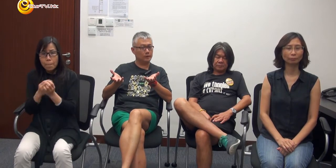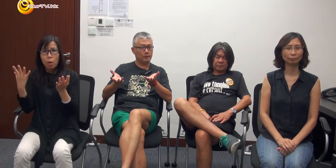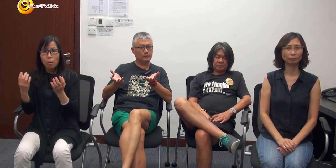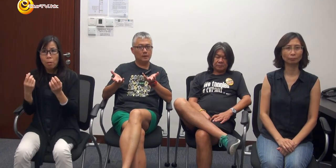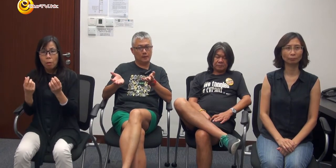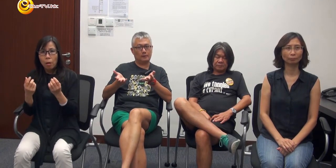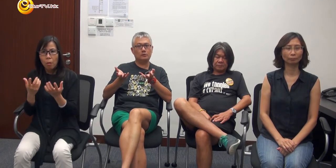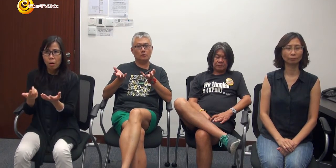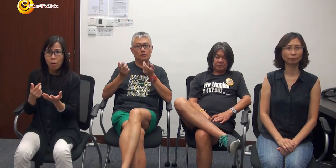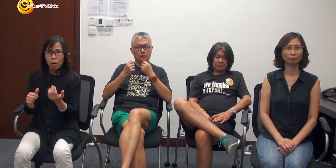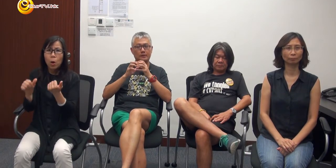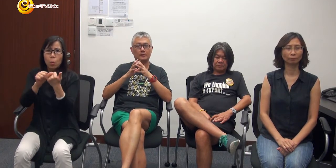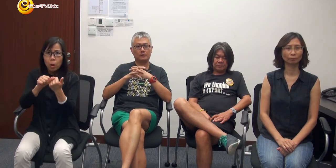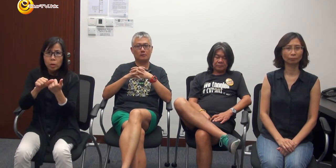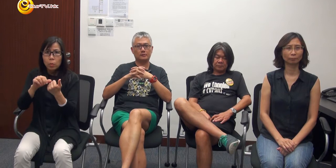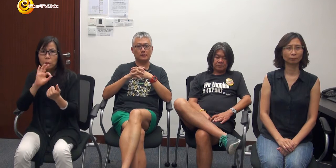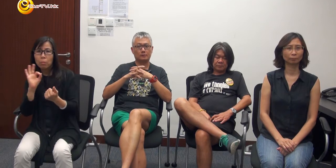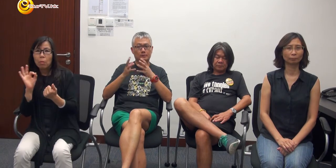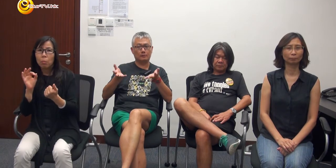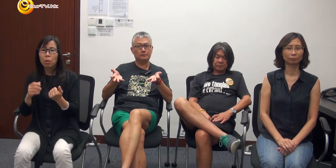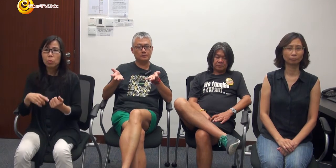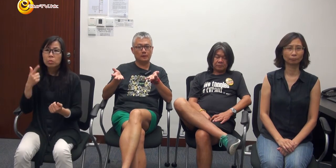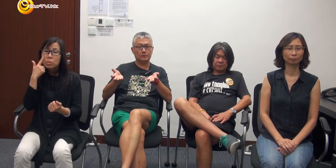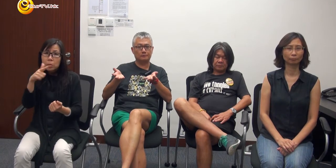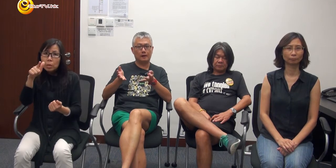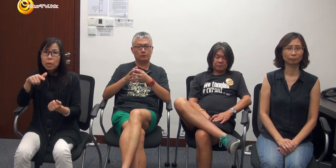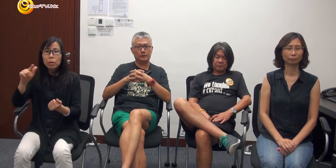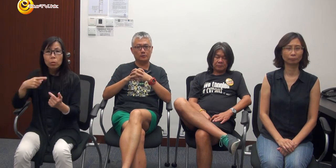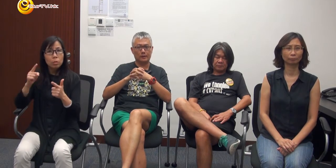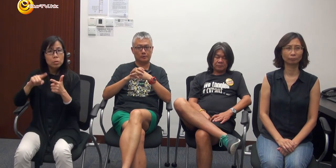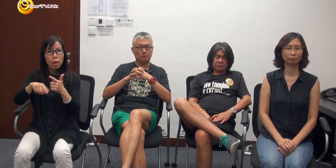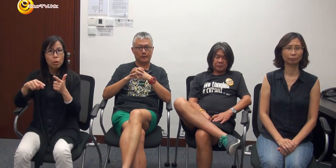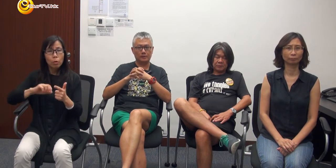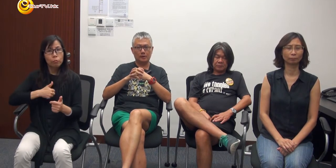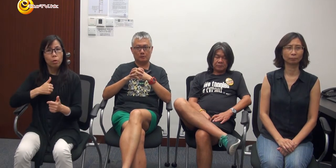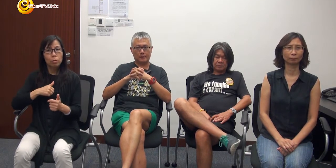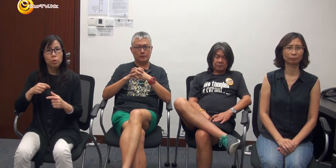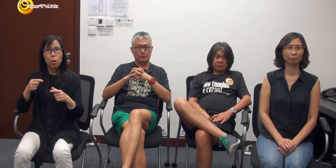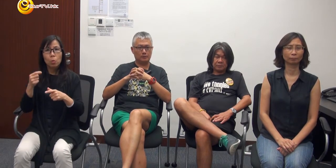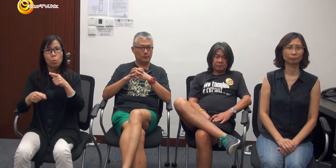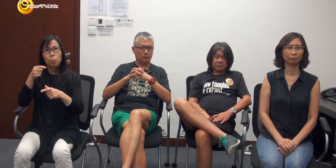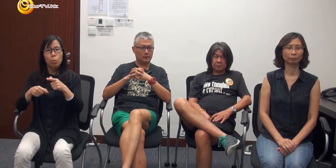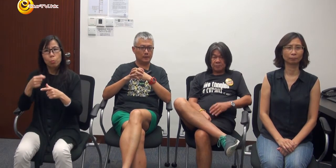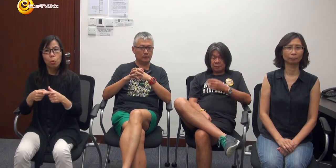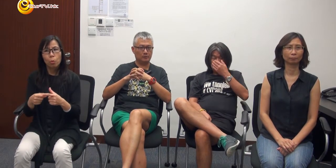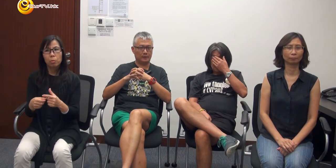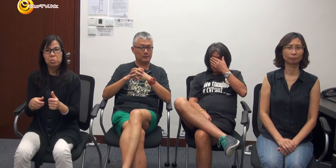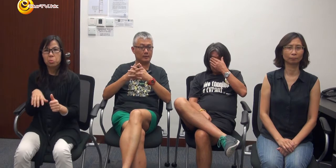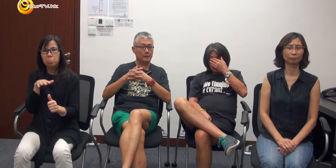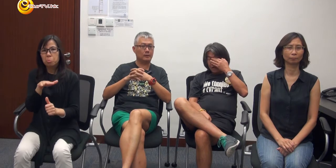委任，其實都對於嗰個新嚟嗰、那個即係、就是、首席副校長咧，亦都係唔公平，同埋有點好似屈佢咧去食呢只死貓感